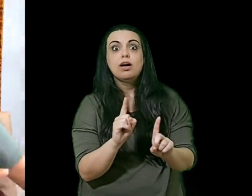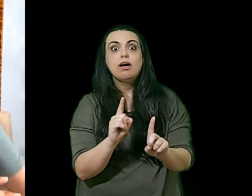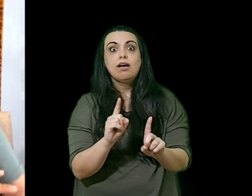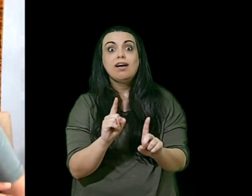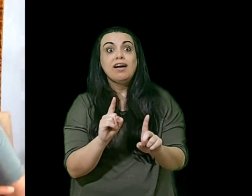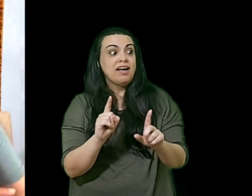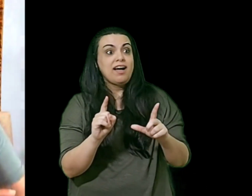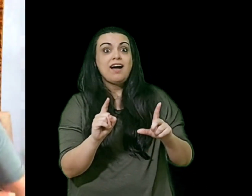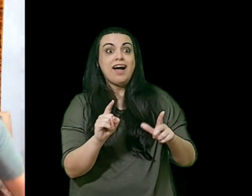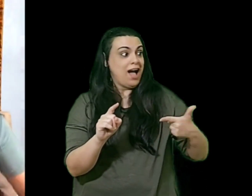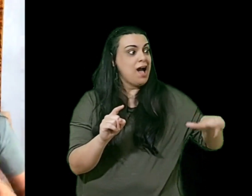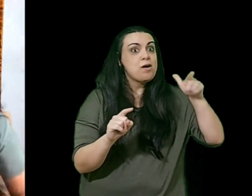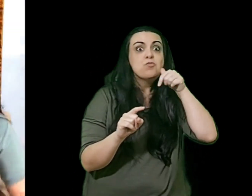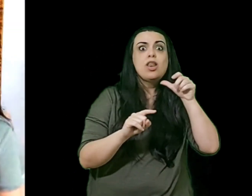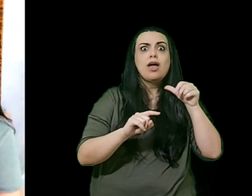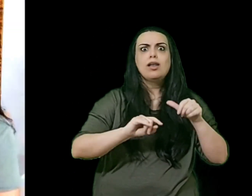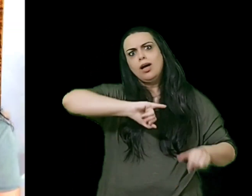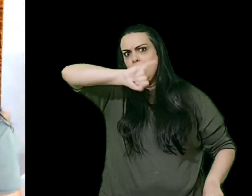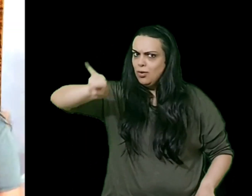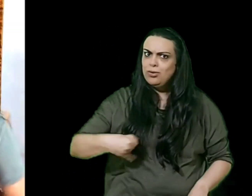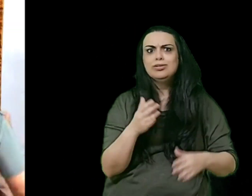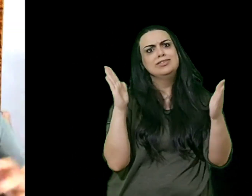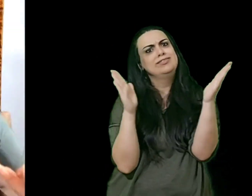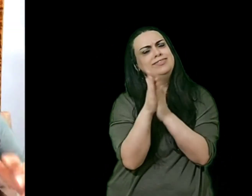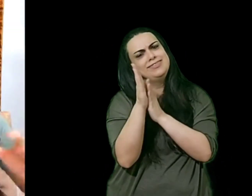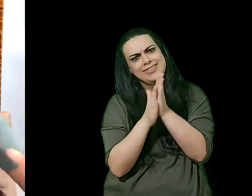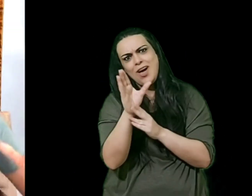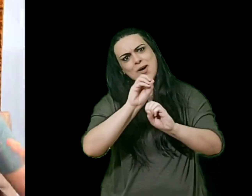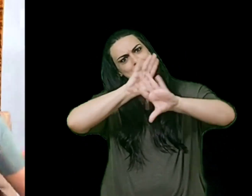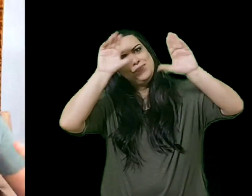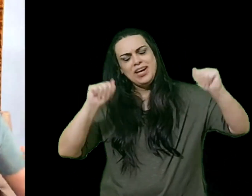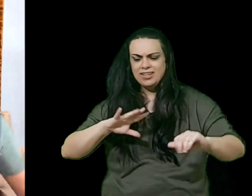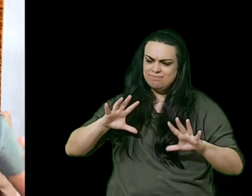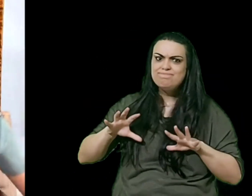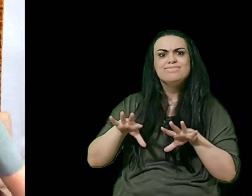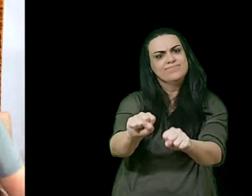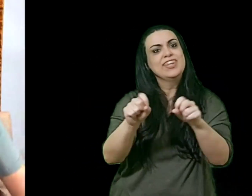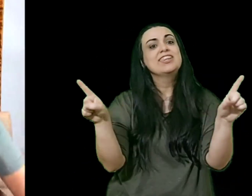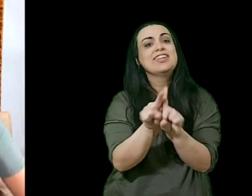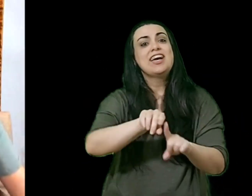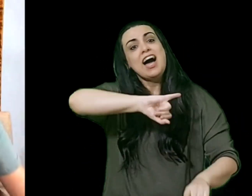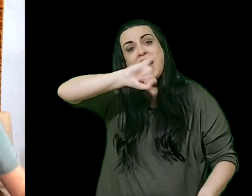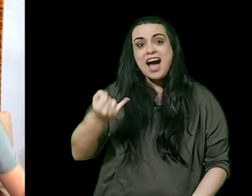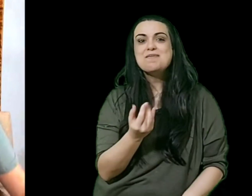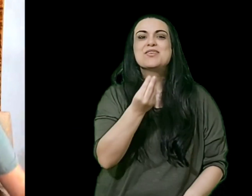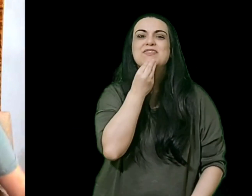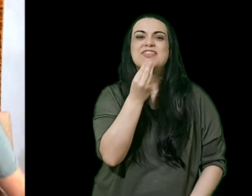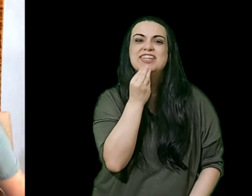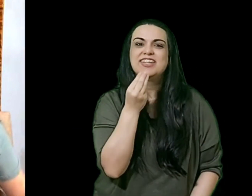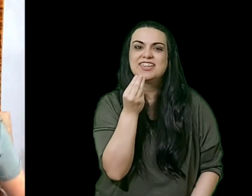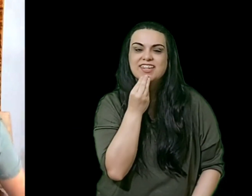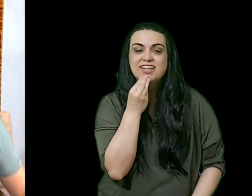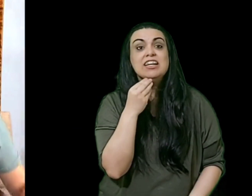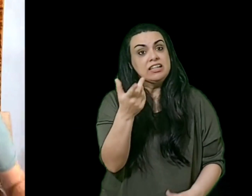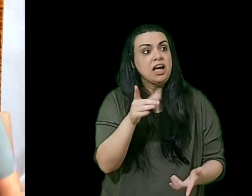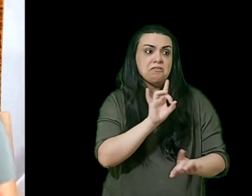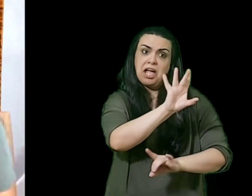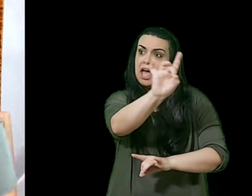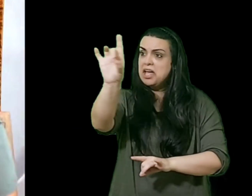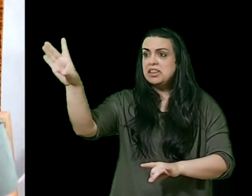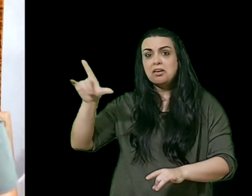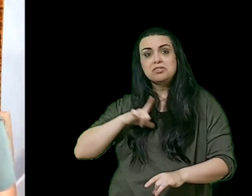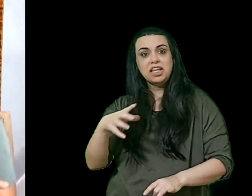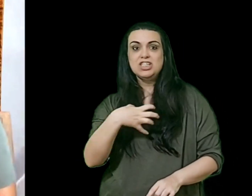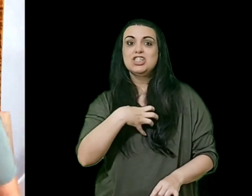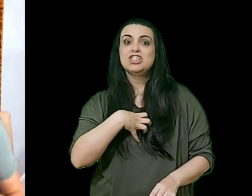no meio do caminho e já executa. Isso fala sobre como a gente usa, sobre como cada um tem jeito para usar as oportunidades.